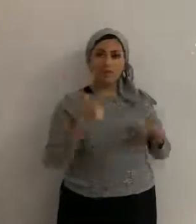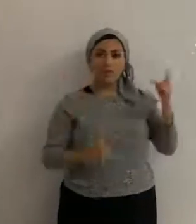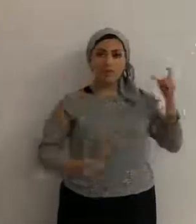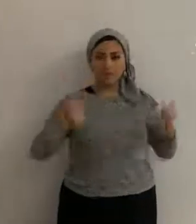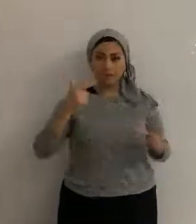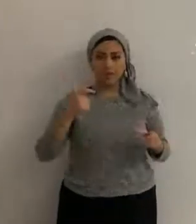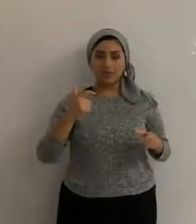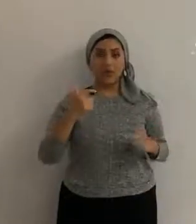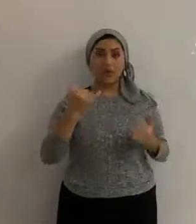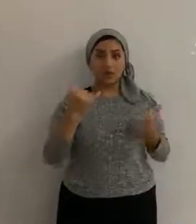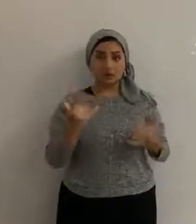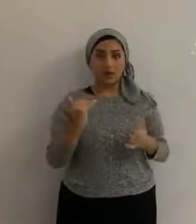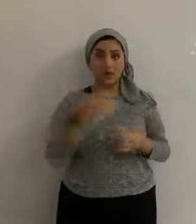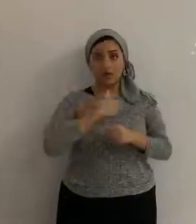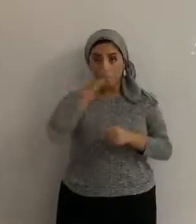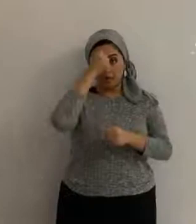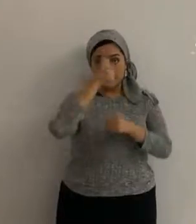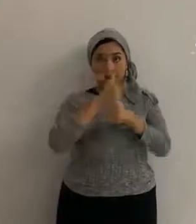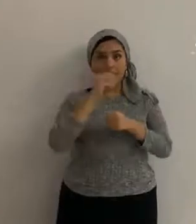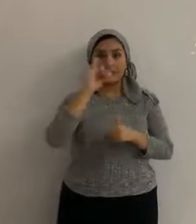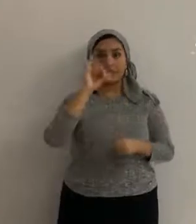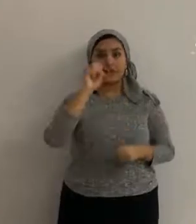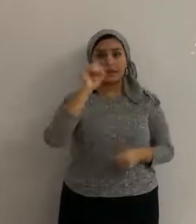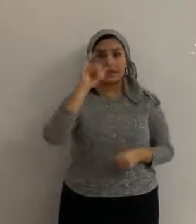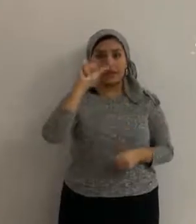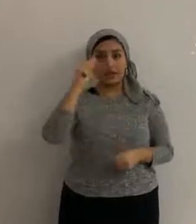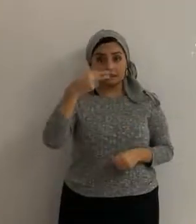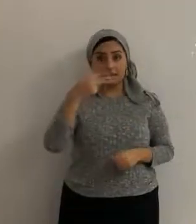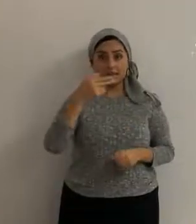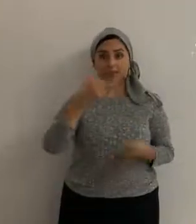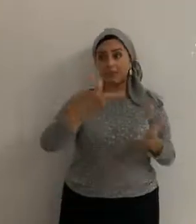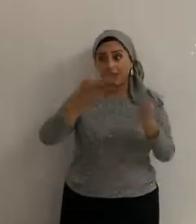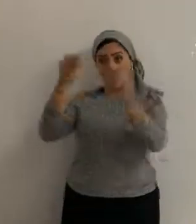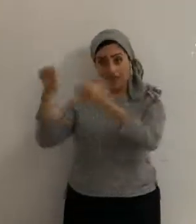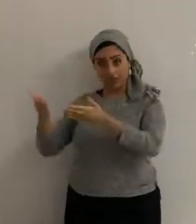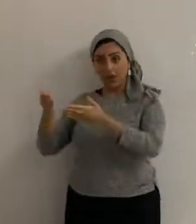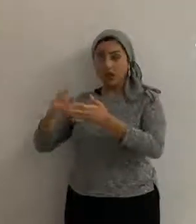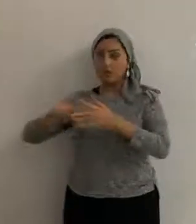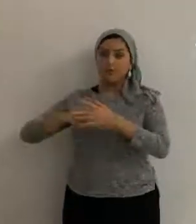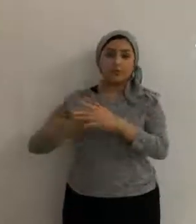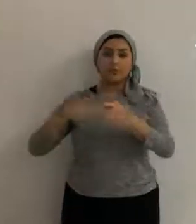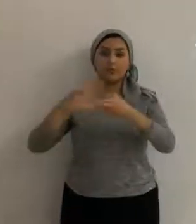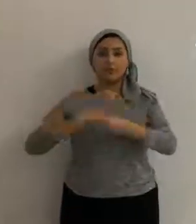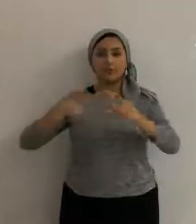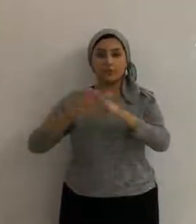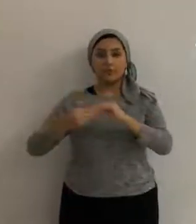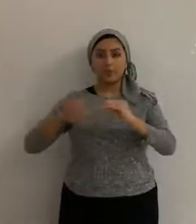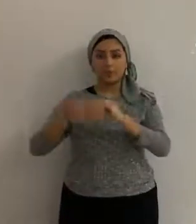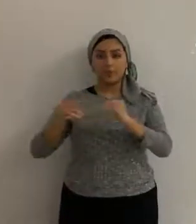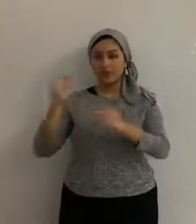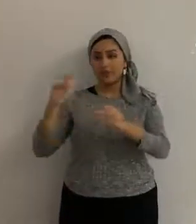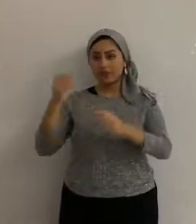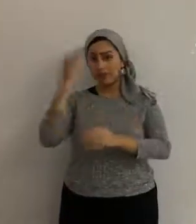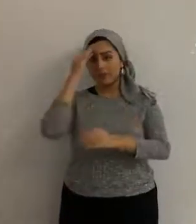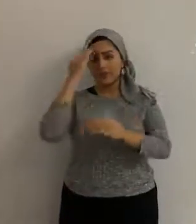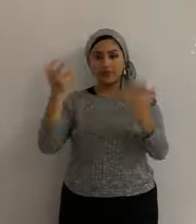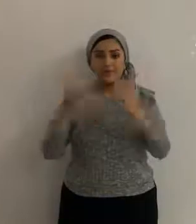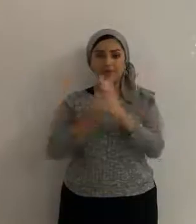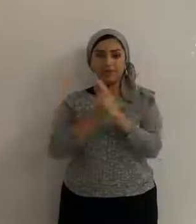ceder la palabra a nuestro amado Isaías Carrillo Guerrero. Repito, él es arquitecto de profesión, ha hecho muchos estudios sobre ello,